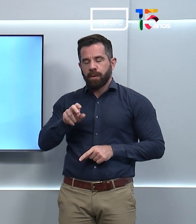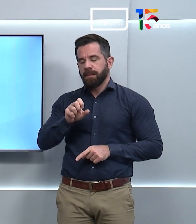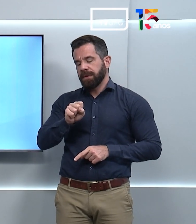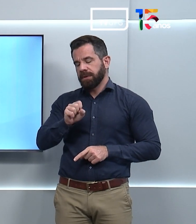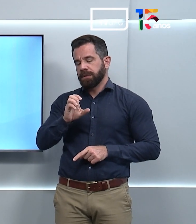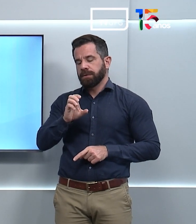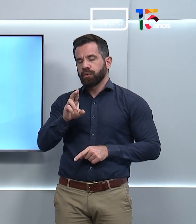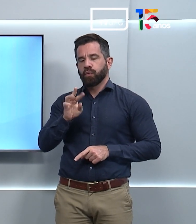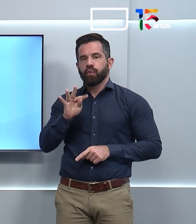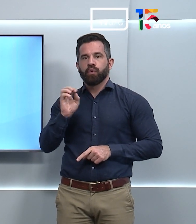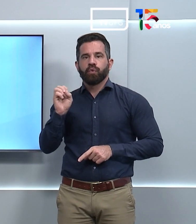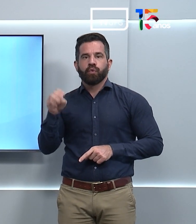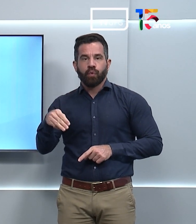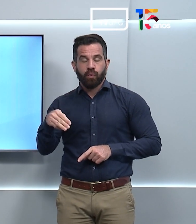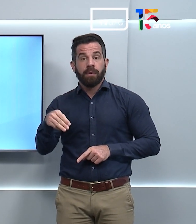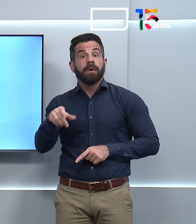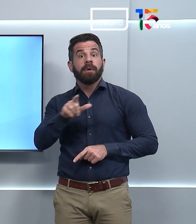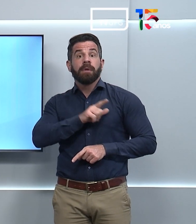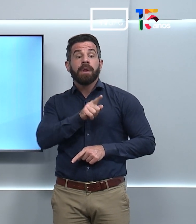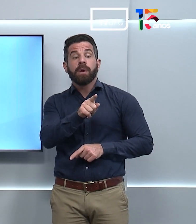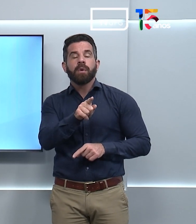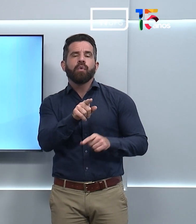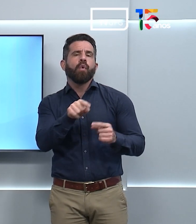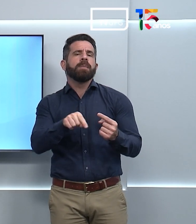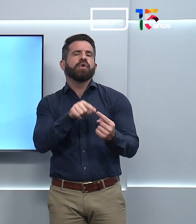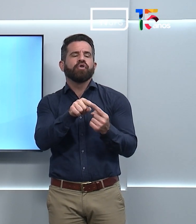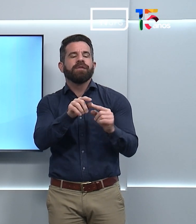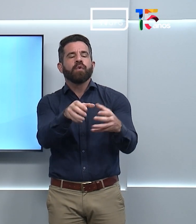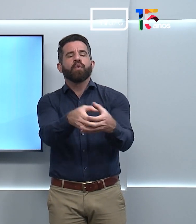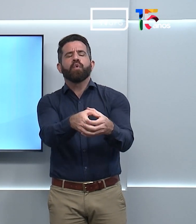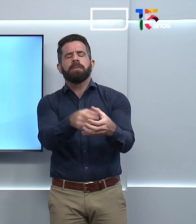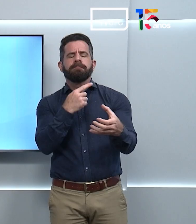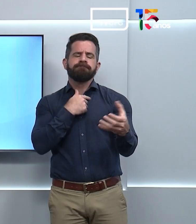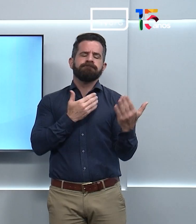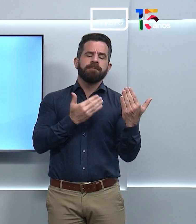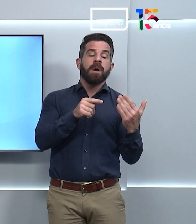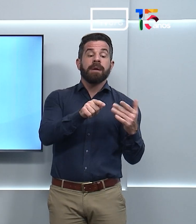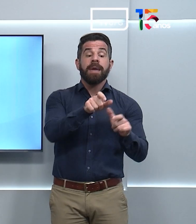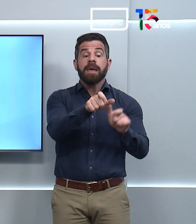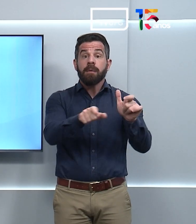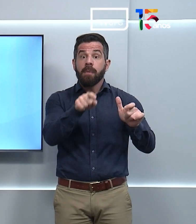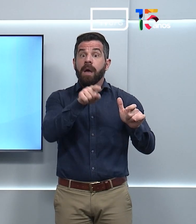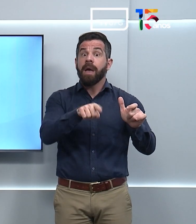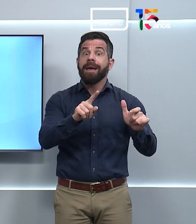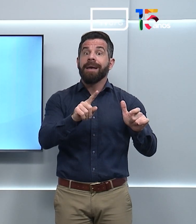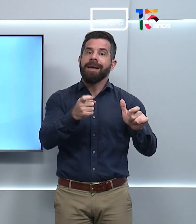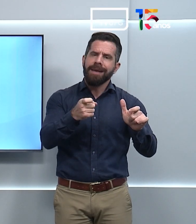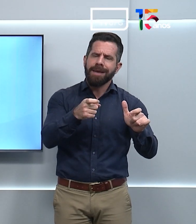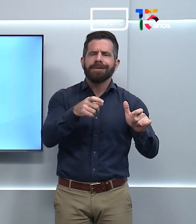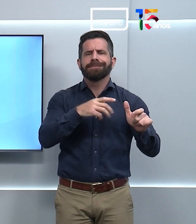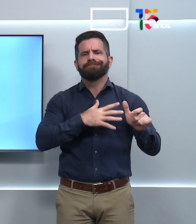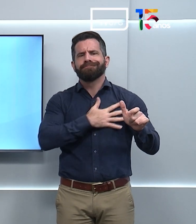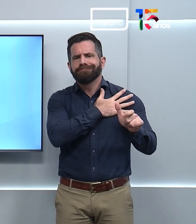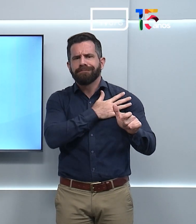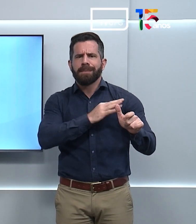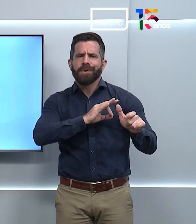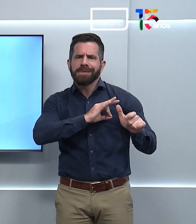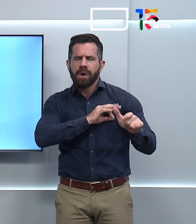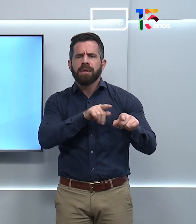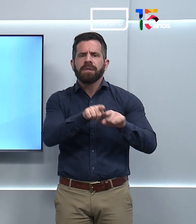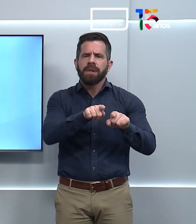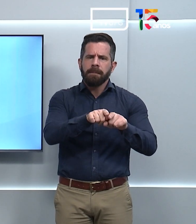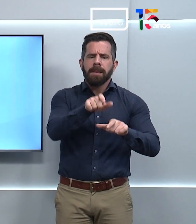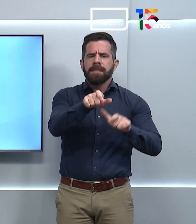de desarticular um grupo suspeito que seria formado por policiais militares e outras pessoas envolvidas